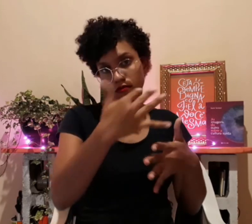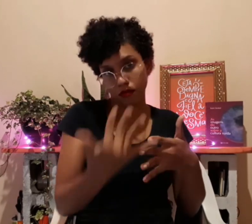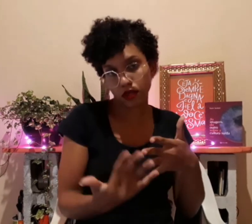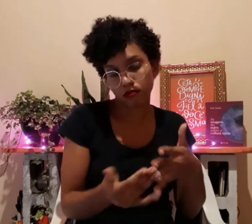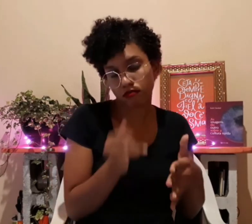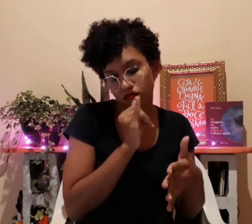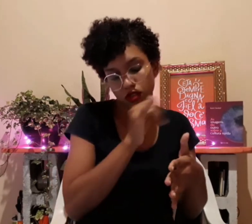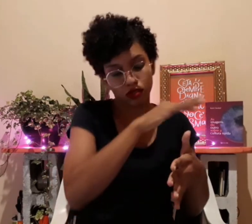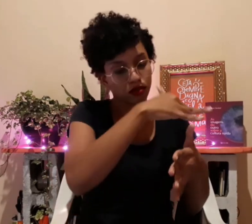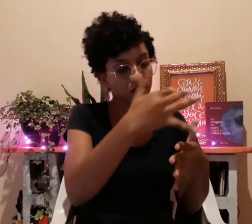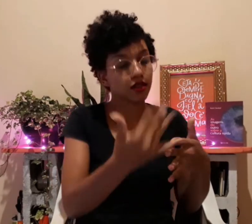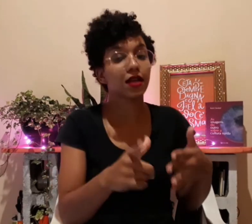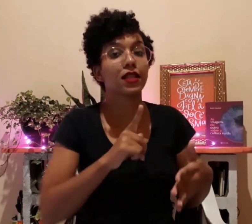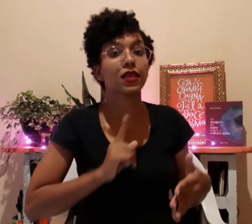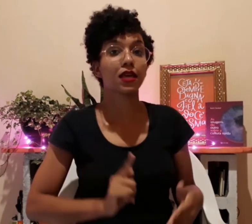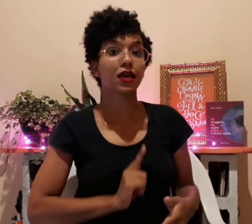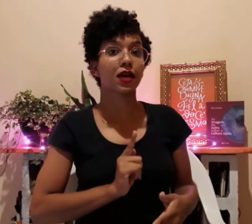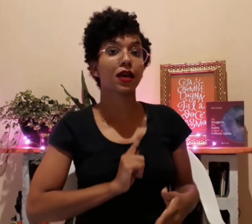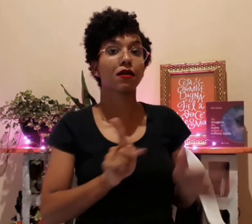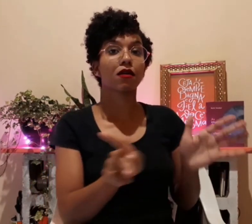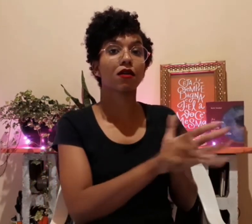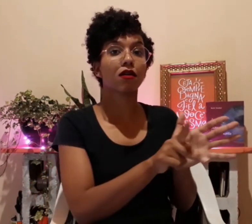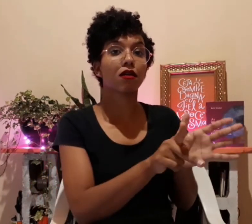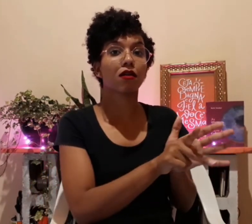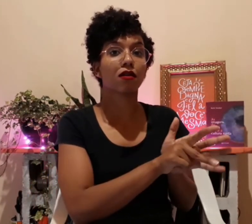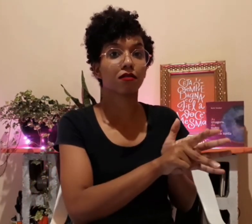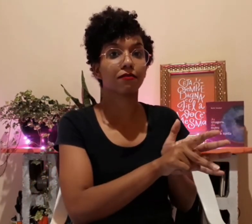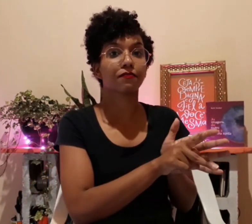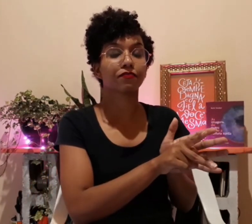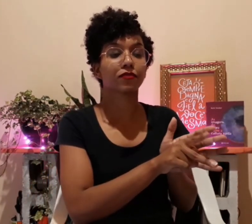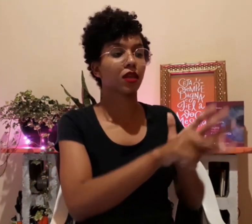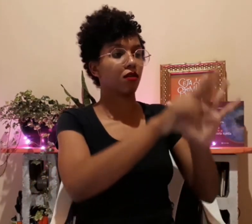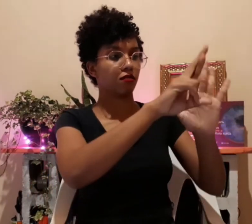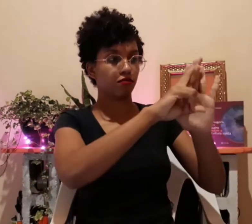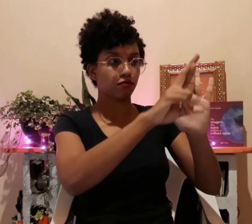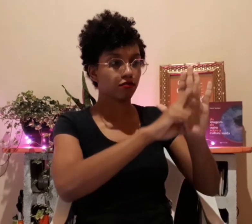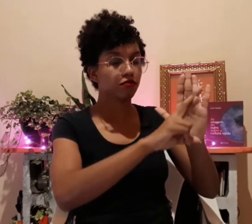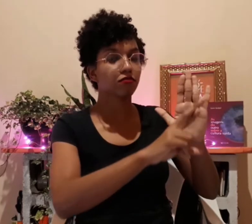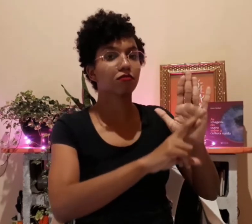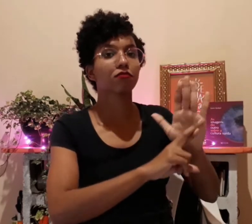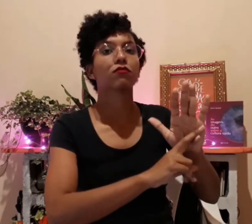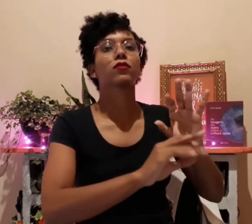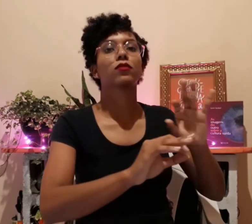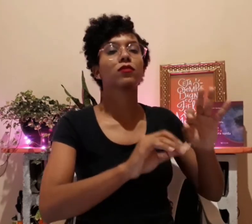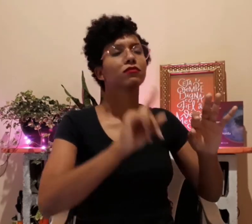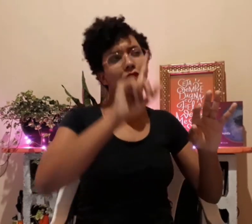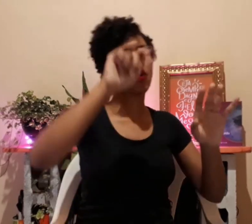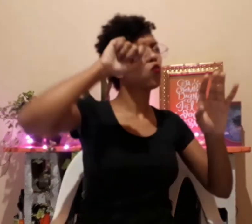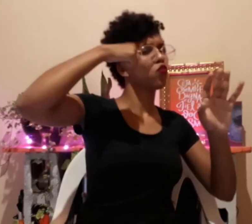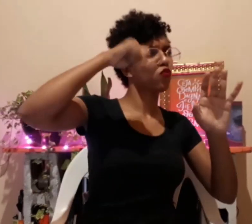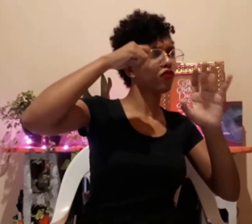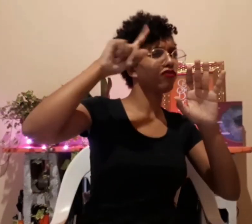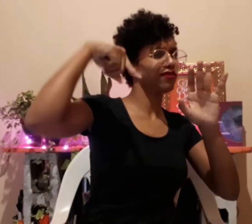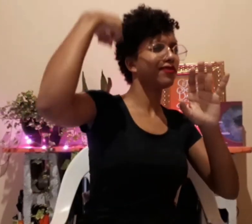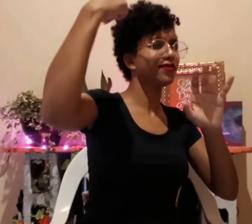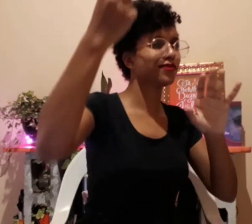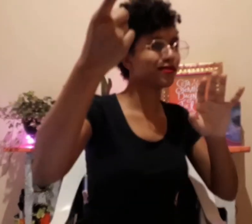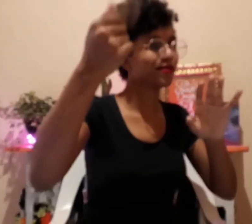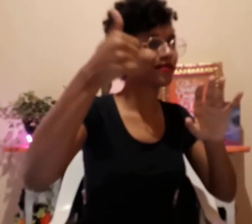Porque a Libras, por exemplo, ela tem gramática própria, regras e estrutura, mas isso é assunto para